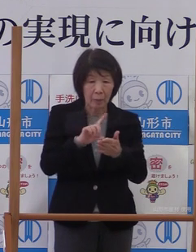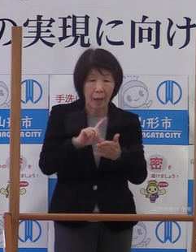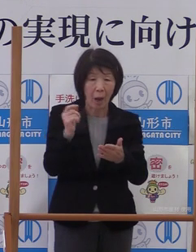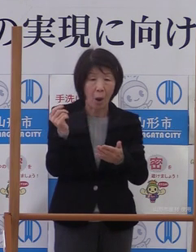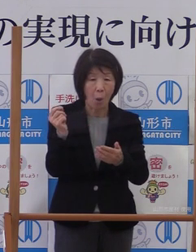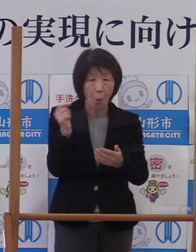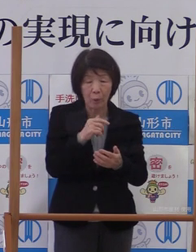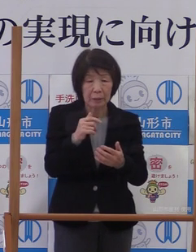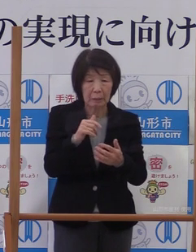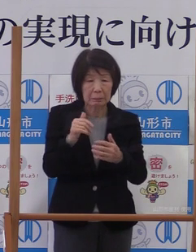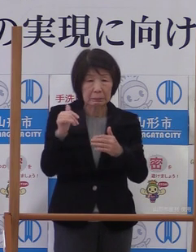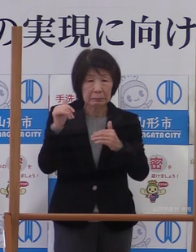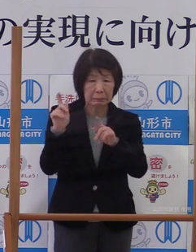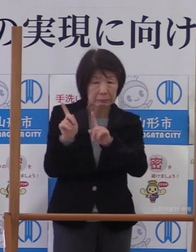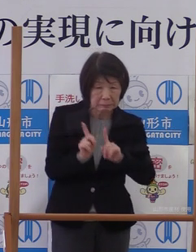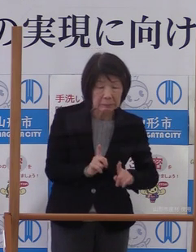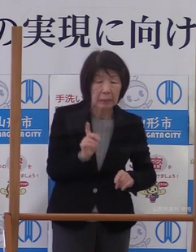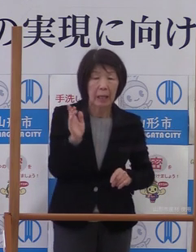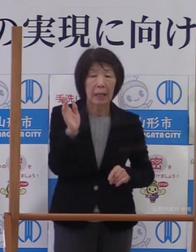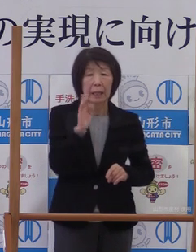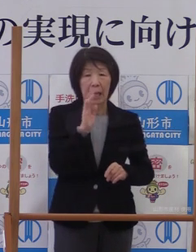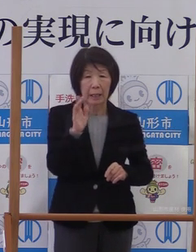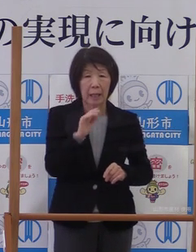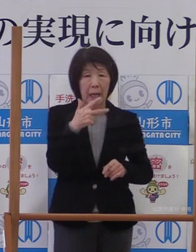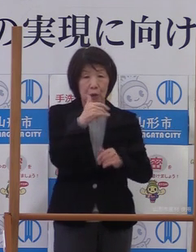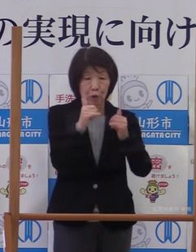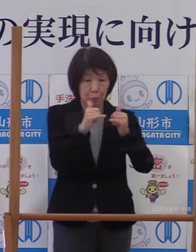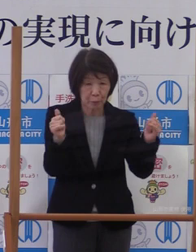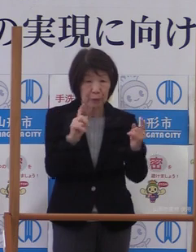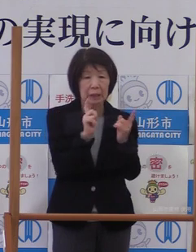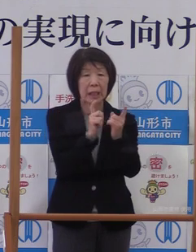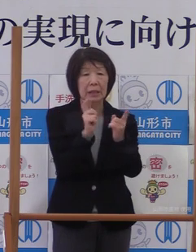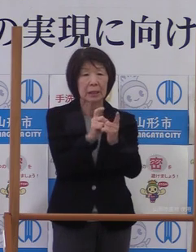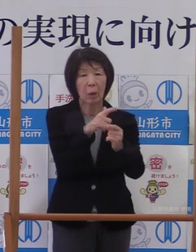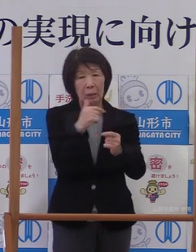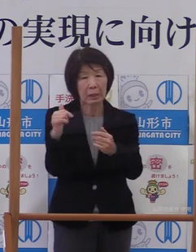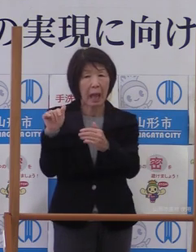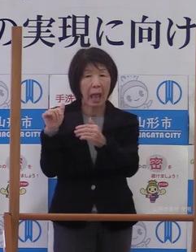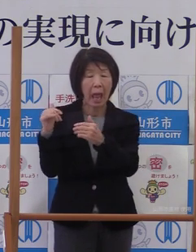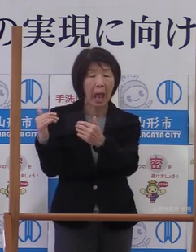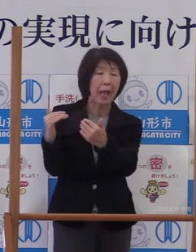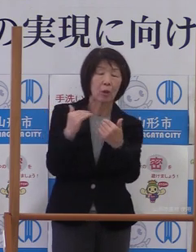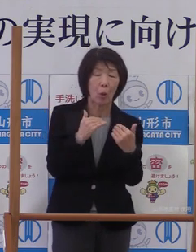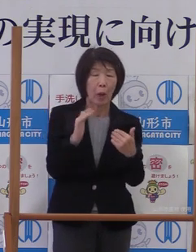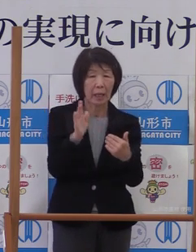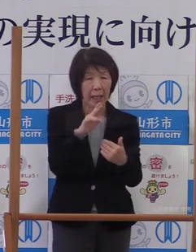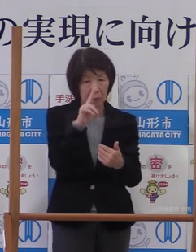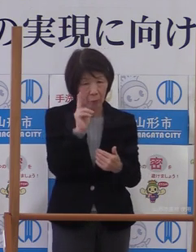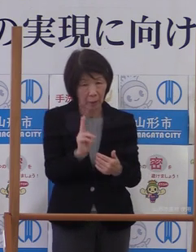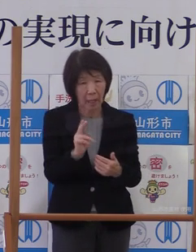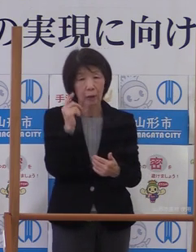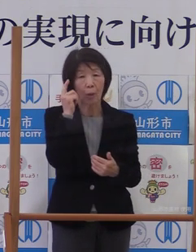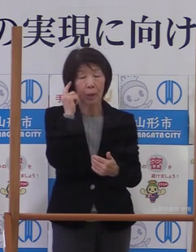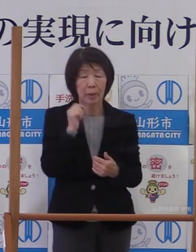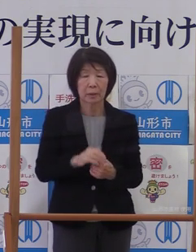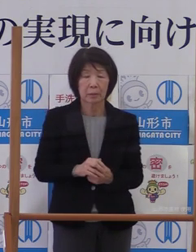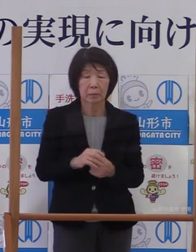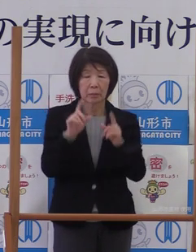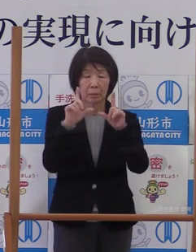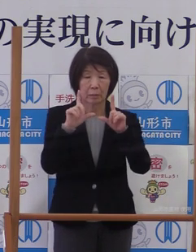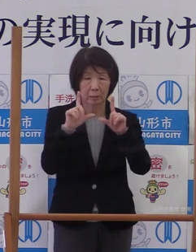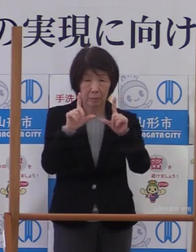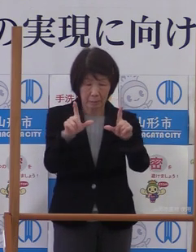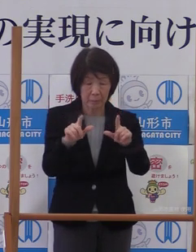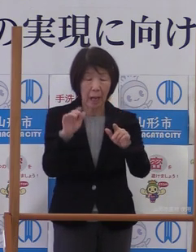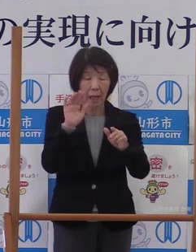民に影響とかですね、というものが、まあ、ないということで、 はい、そういう意味では、今ま